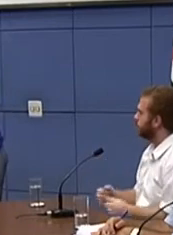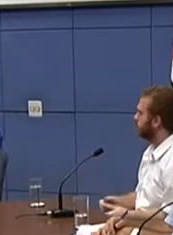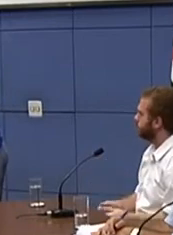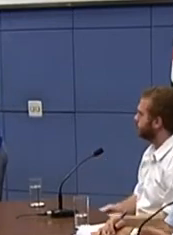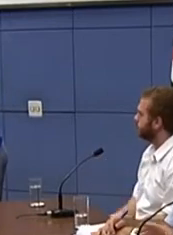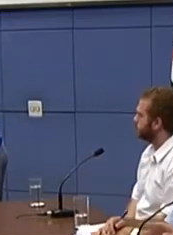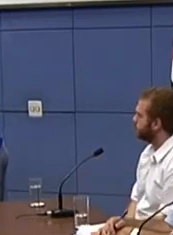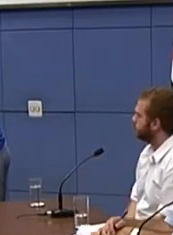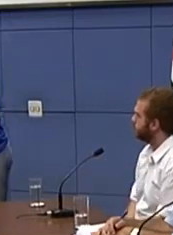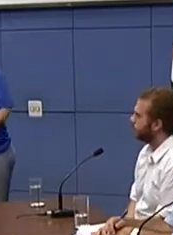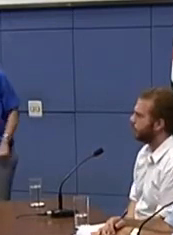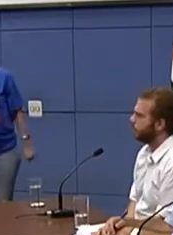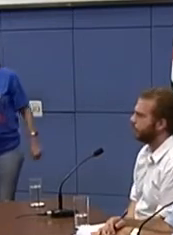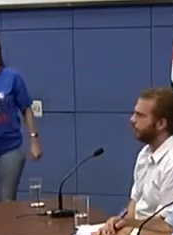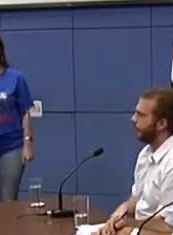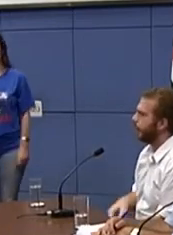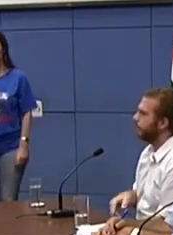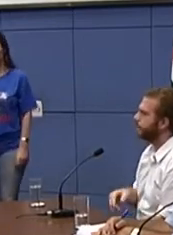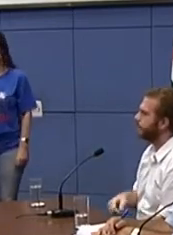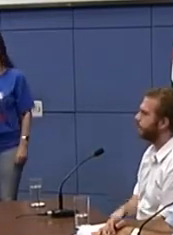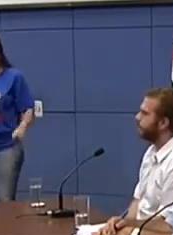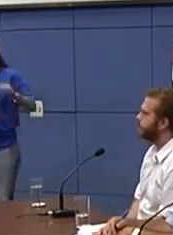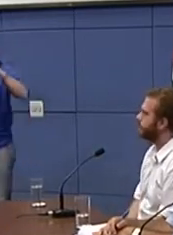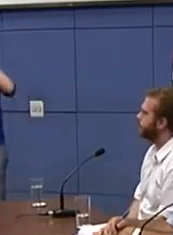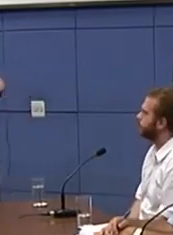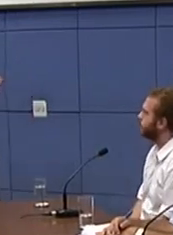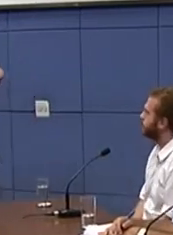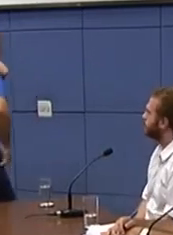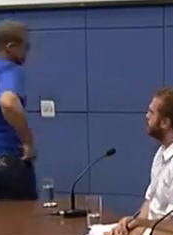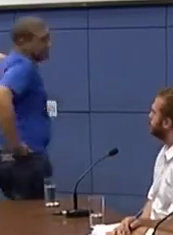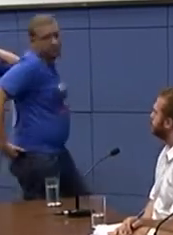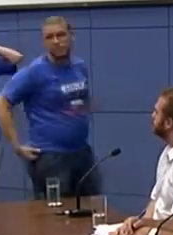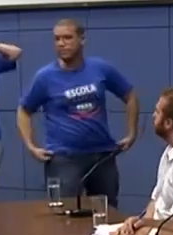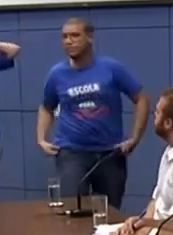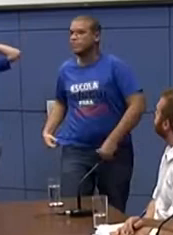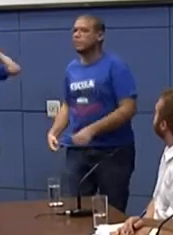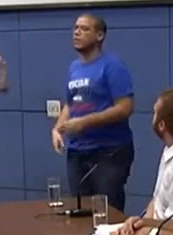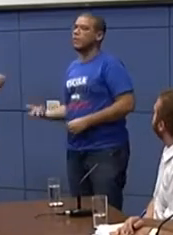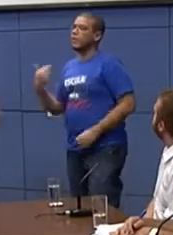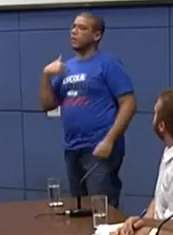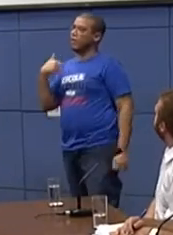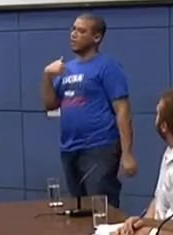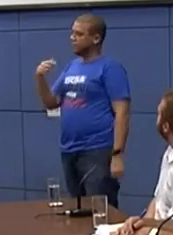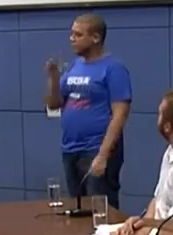Pode? Sim, sem dúvida. Guilherme, sem dúvida. Vamos lá, Guilherme, então, gostaria Guilherme. de cumprimentar.